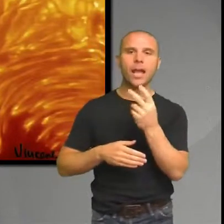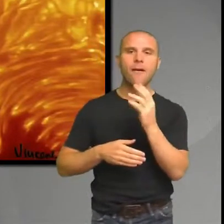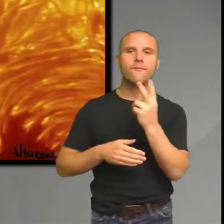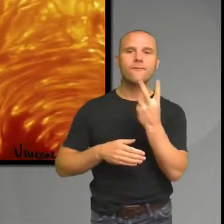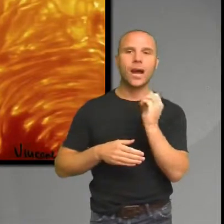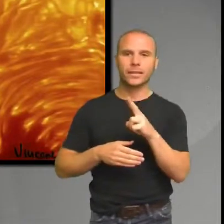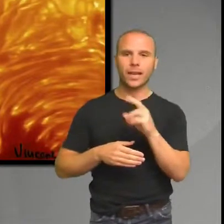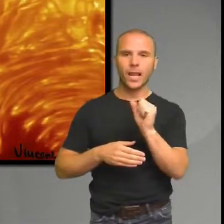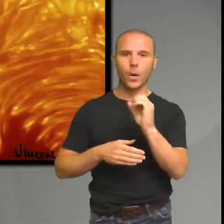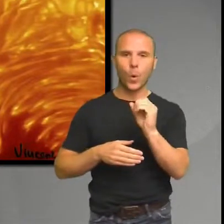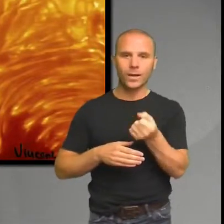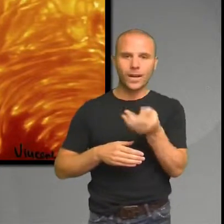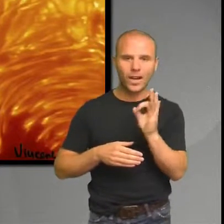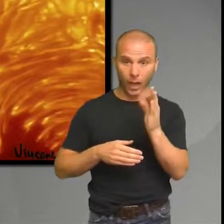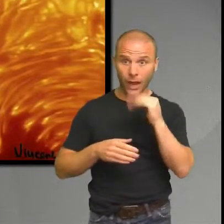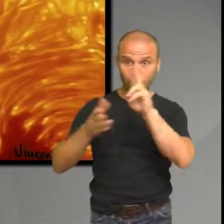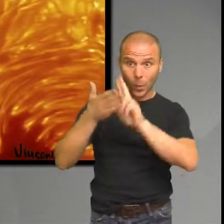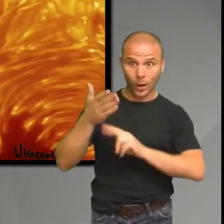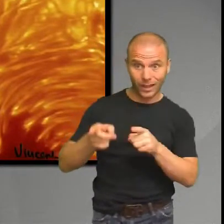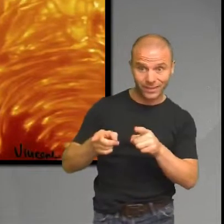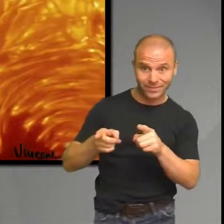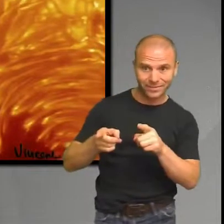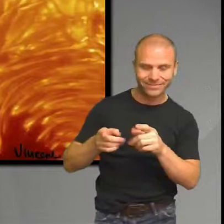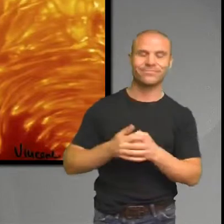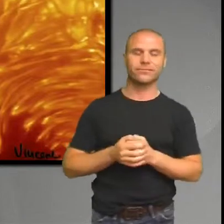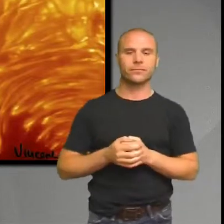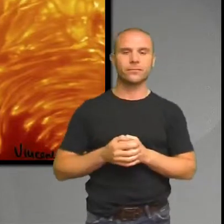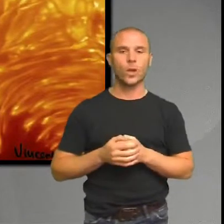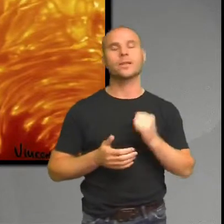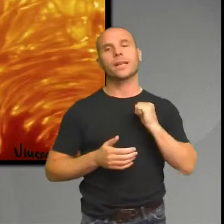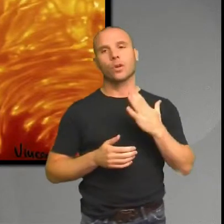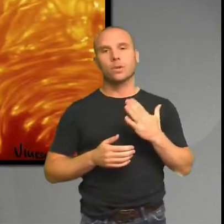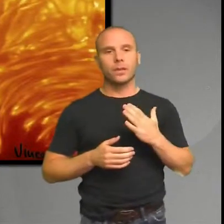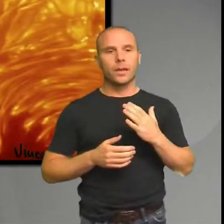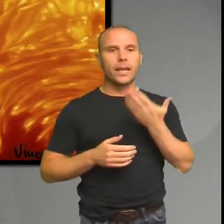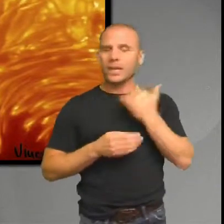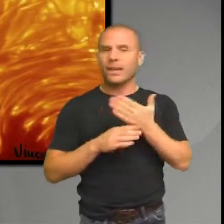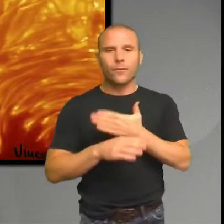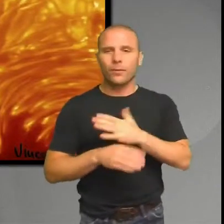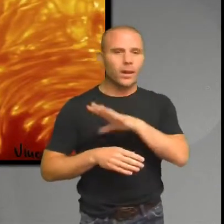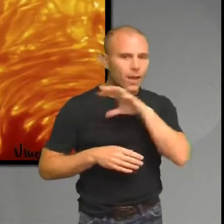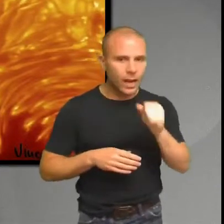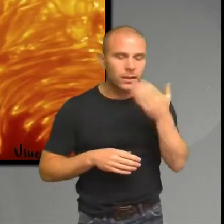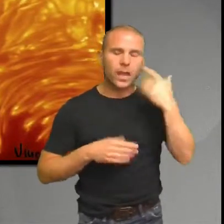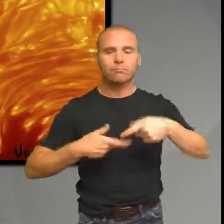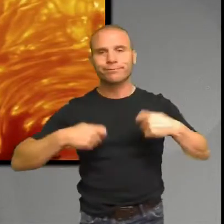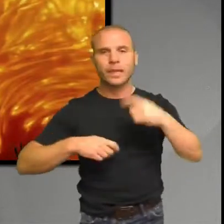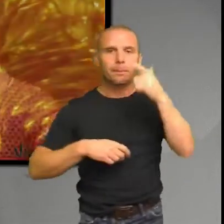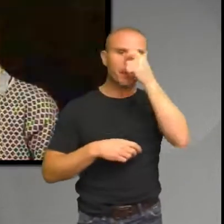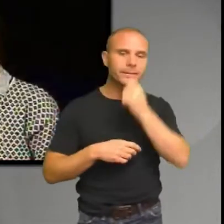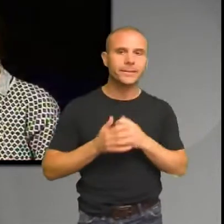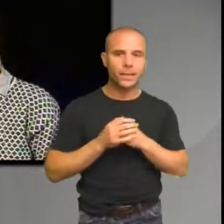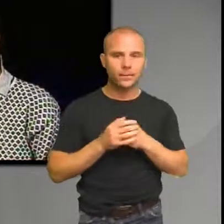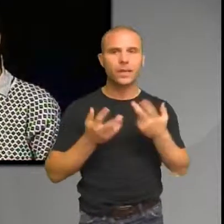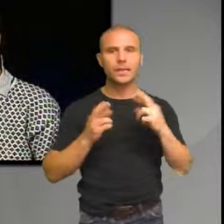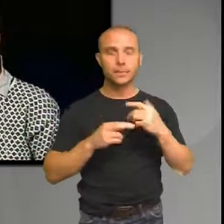Man kan aldrig 100% förbereda sin säkerhet. Det kan alltid finnas något man missar i sina förberedelser. Se på uppgående solens